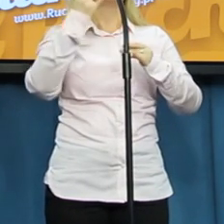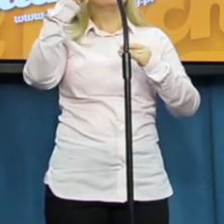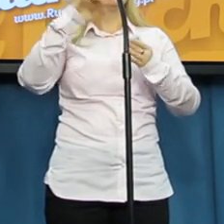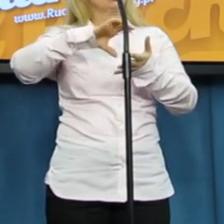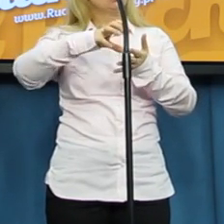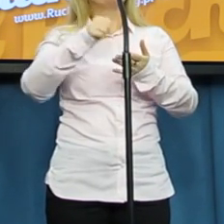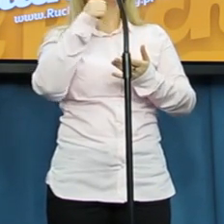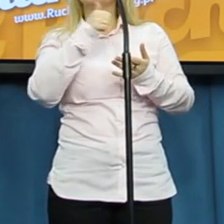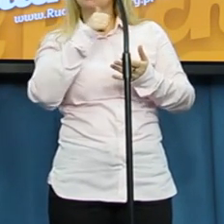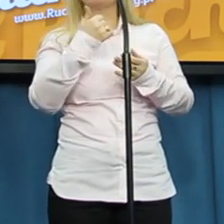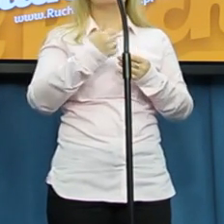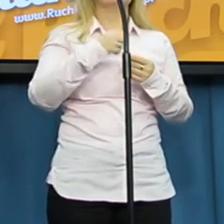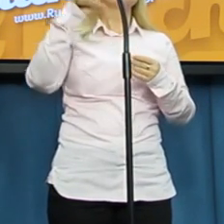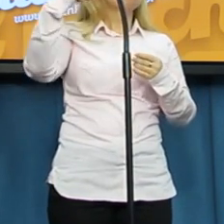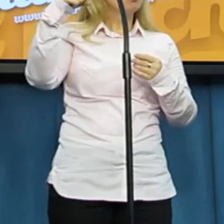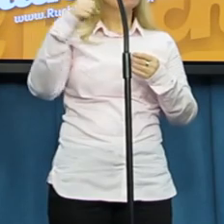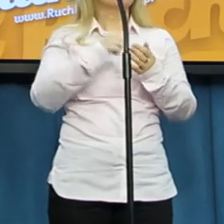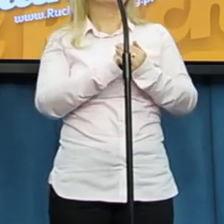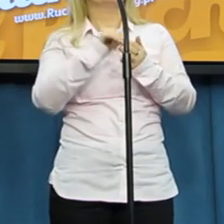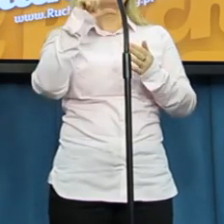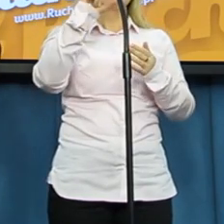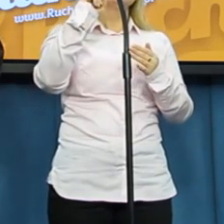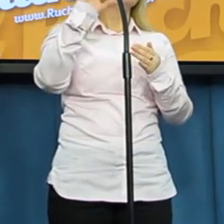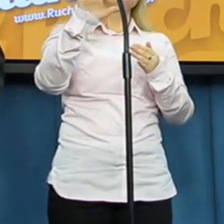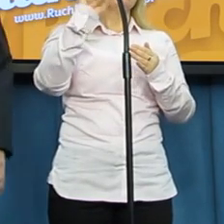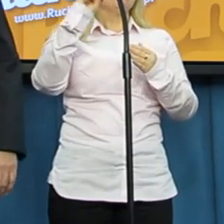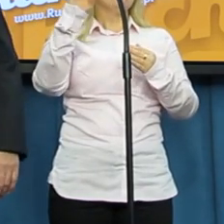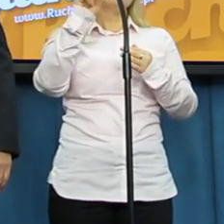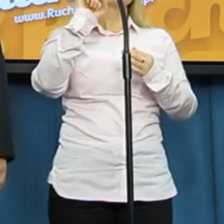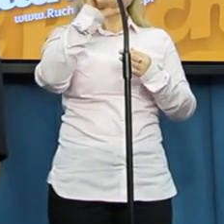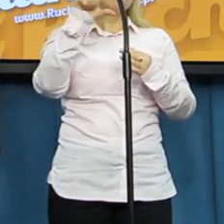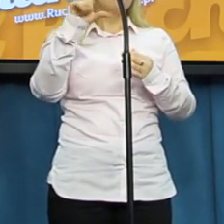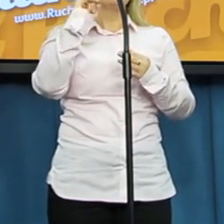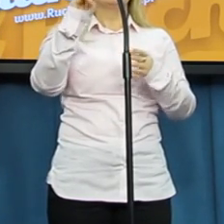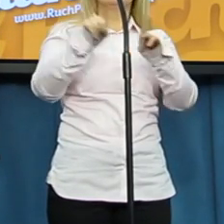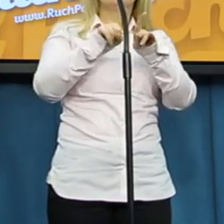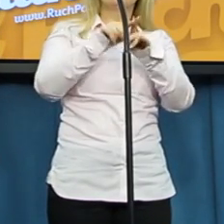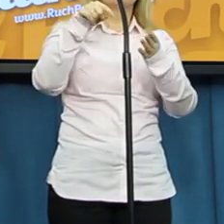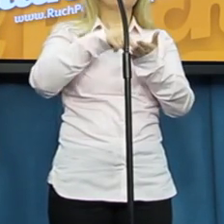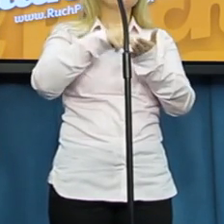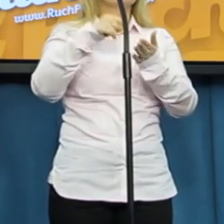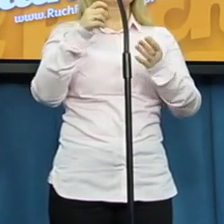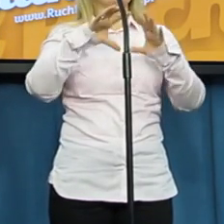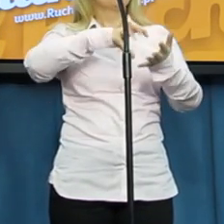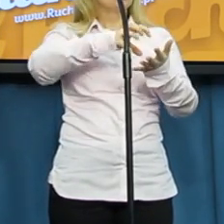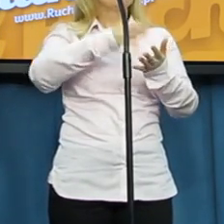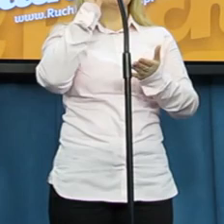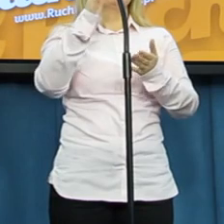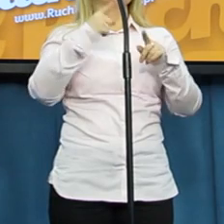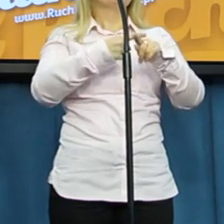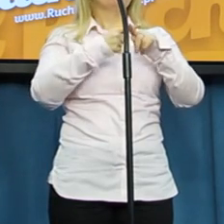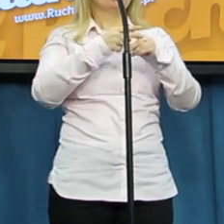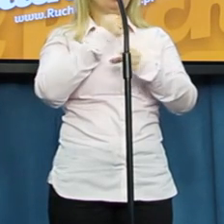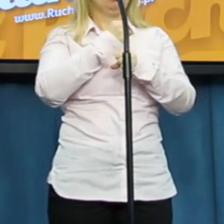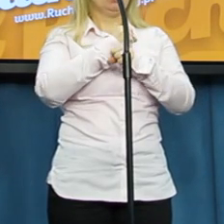i frakcji demokratycznych, liberałów i z tymi frakcjami też dalej będziemy współpracowali. Ta